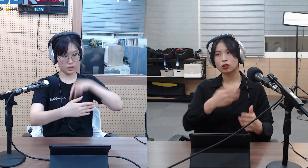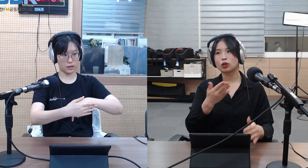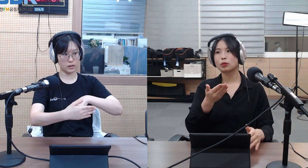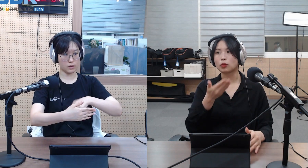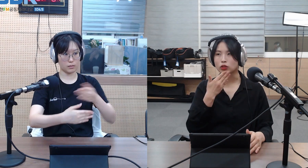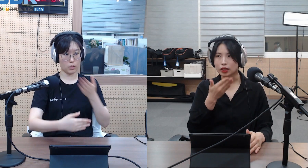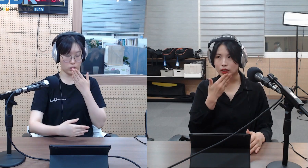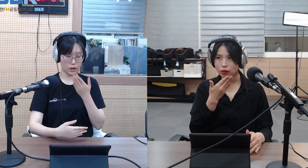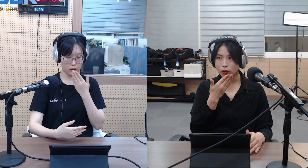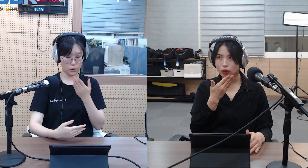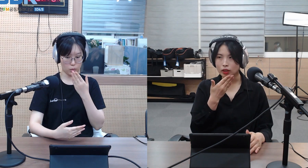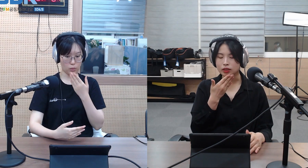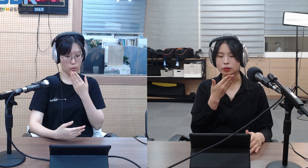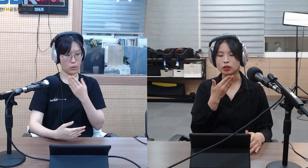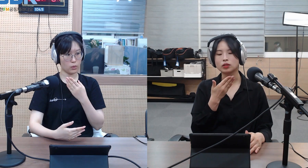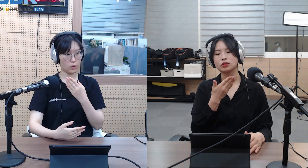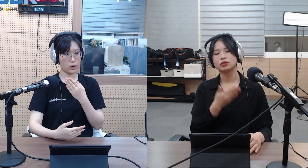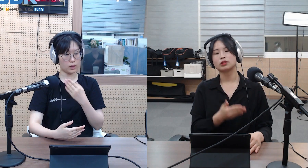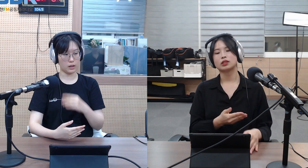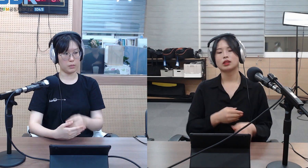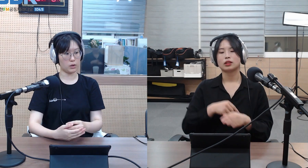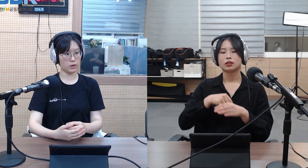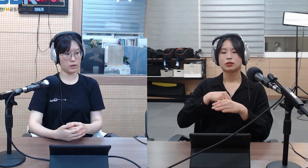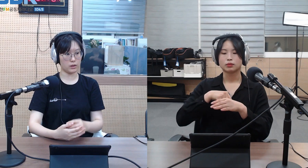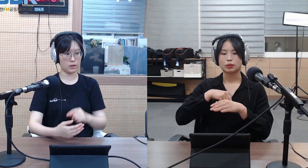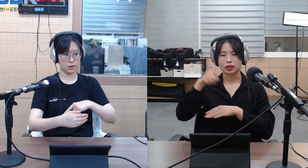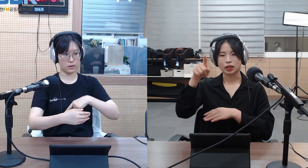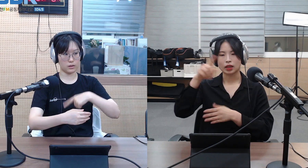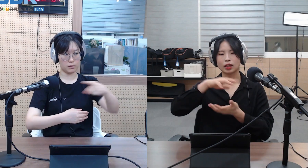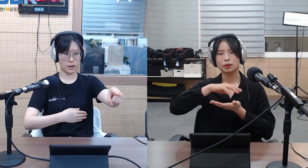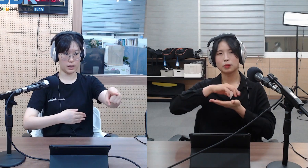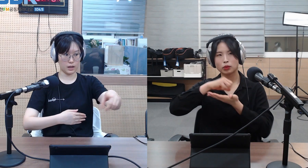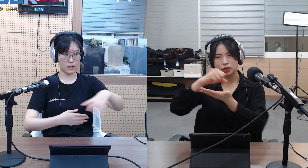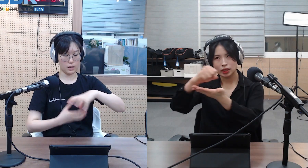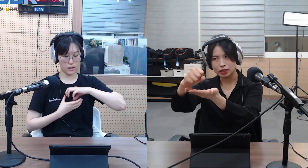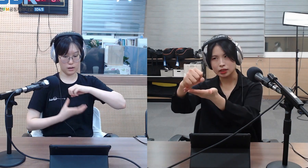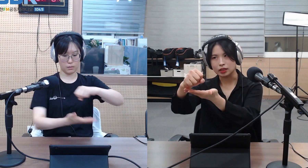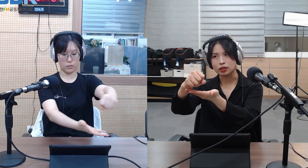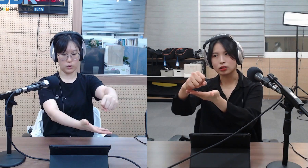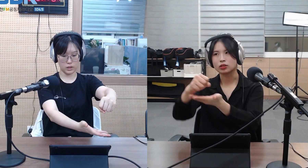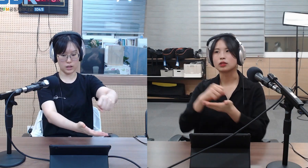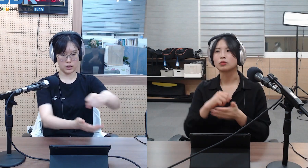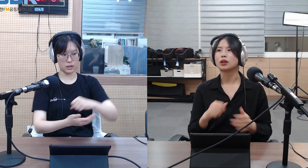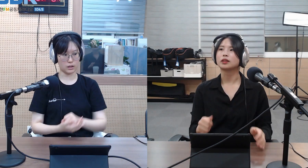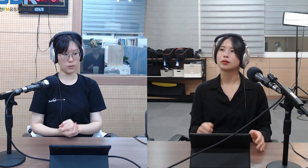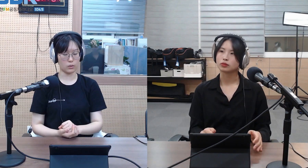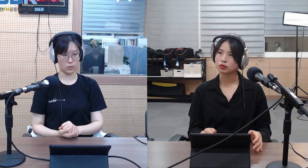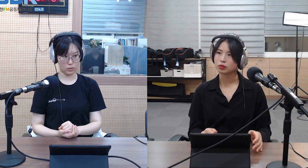안에서 먹나요? 아니면 밖에 포장하시나요? 라고